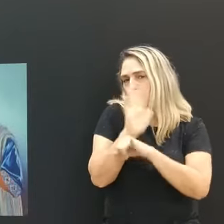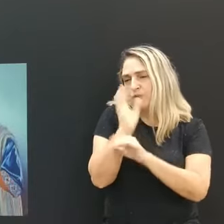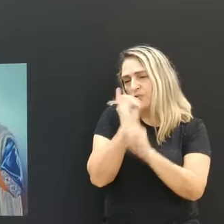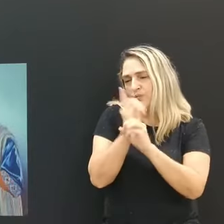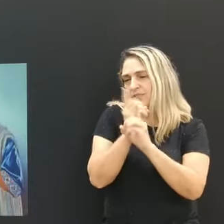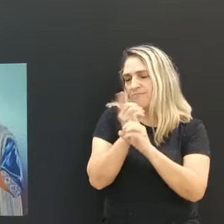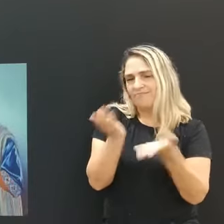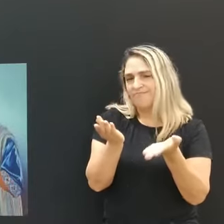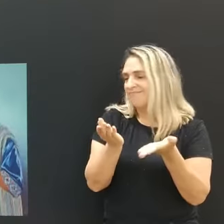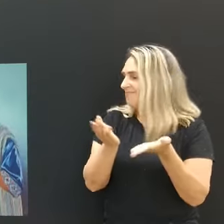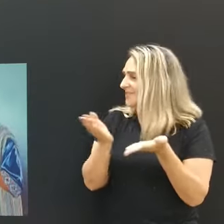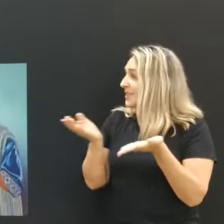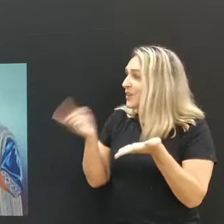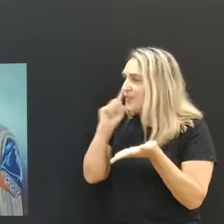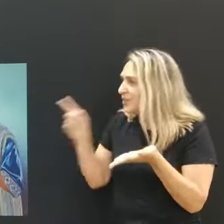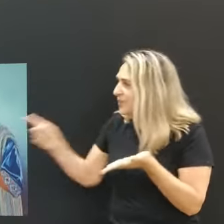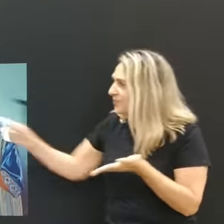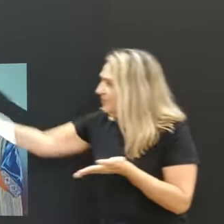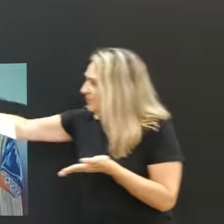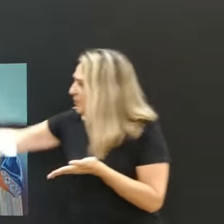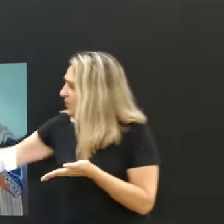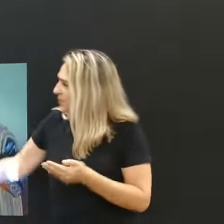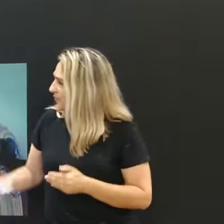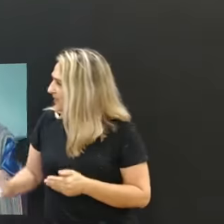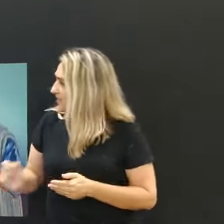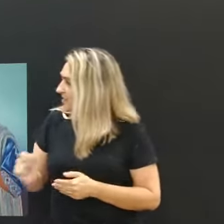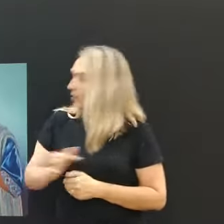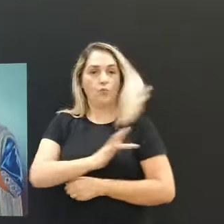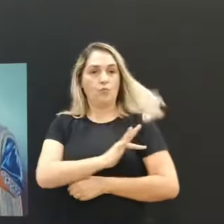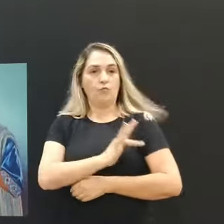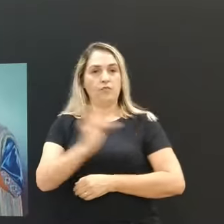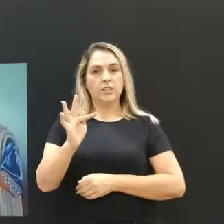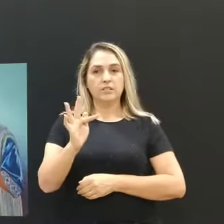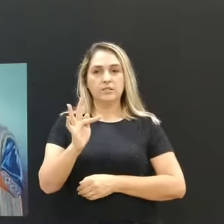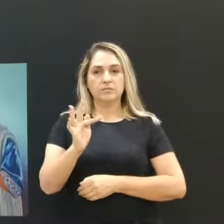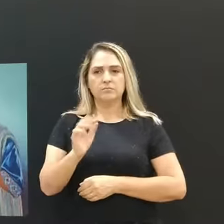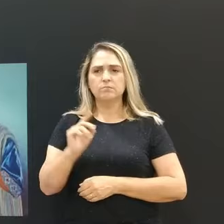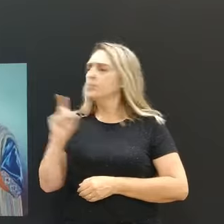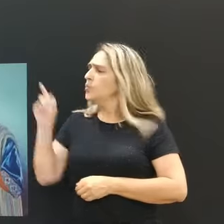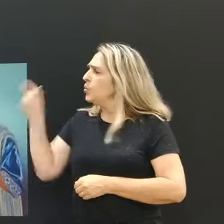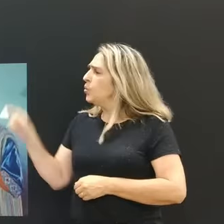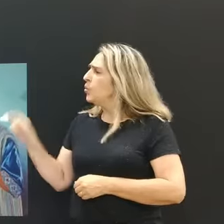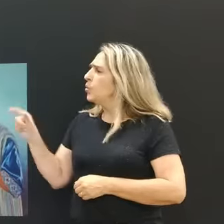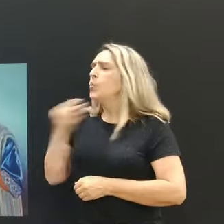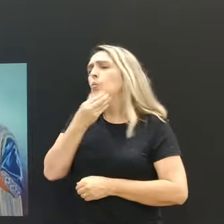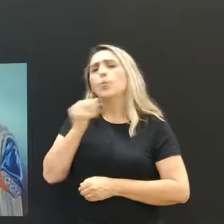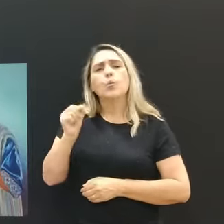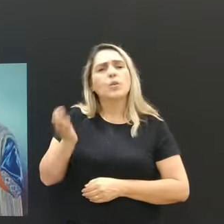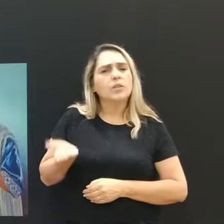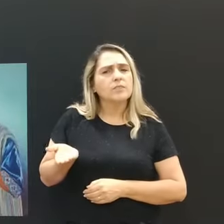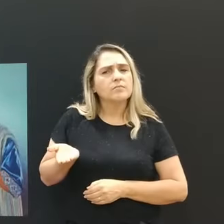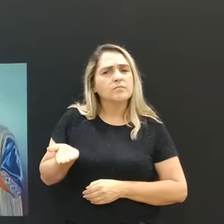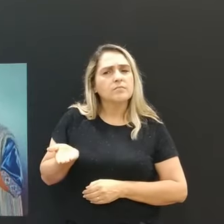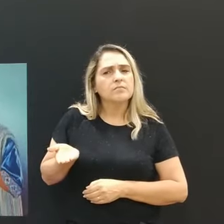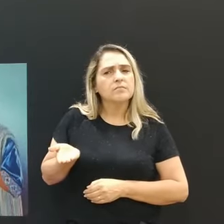né? Então vamos ver, olha só, a figura do fariseu. O fariseu era um homem,